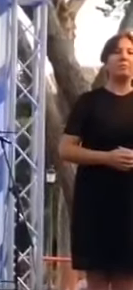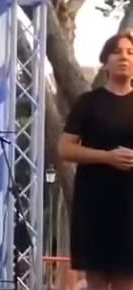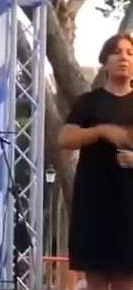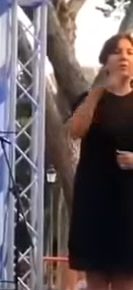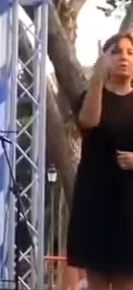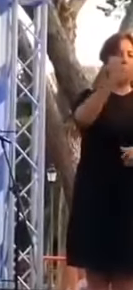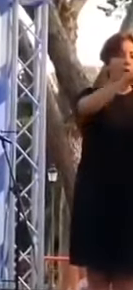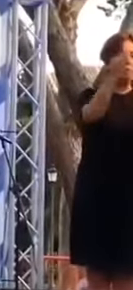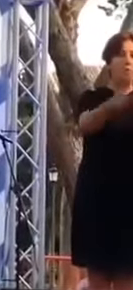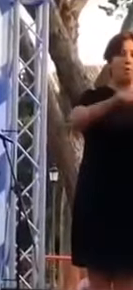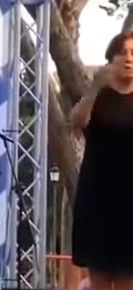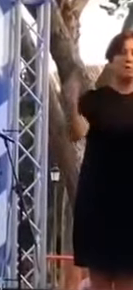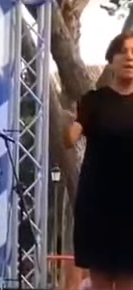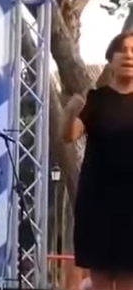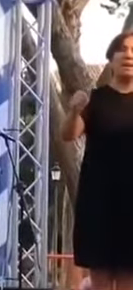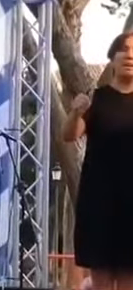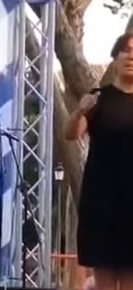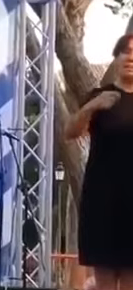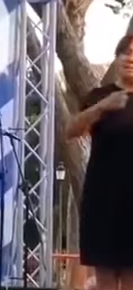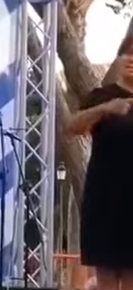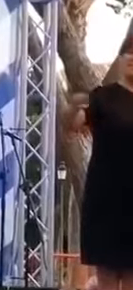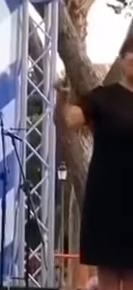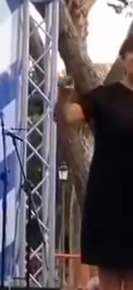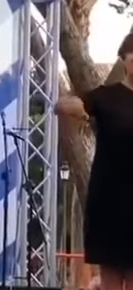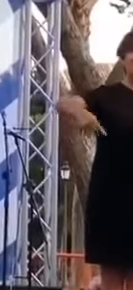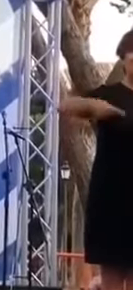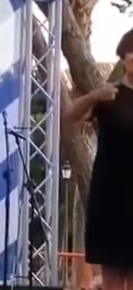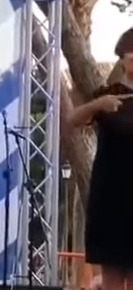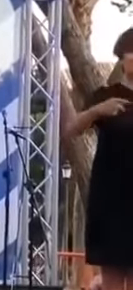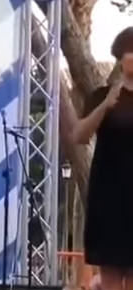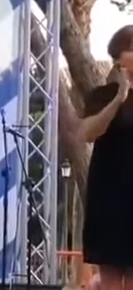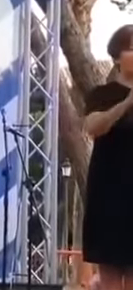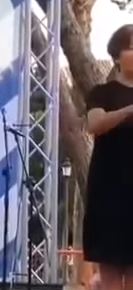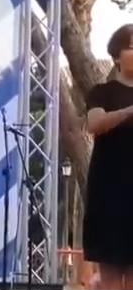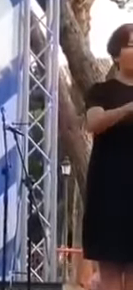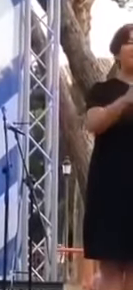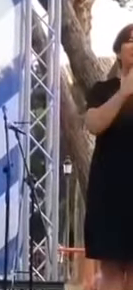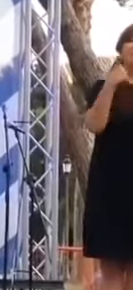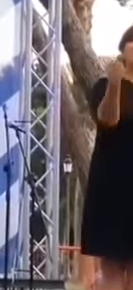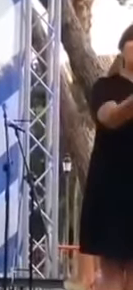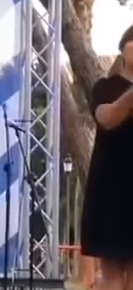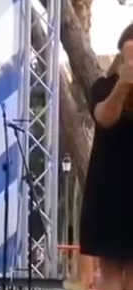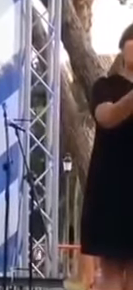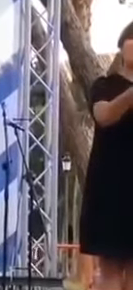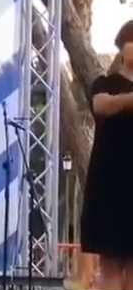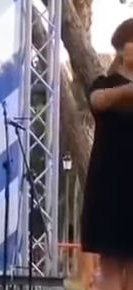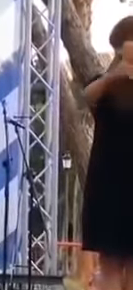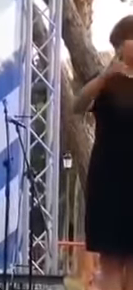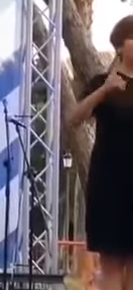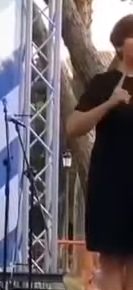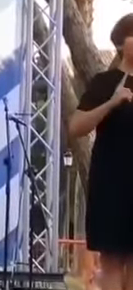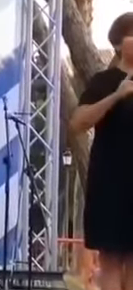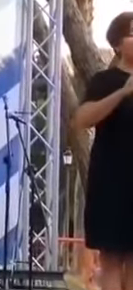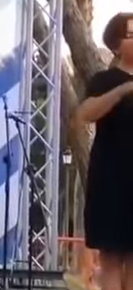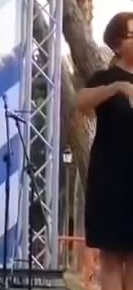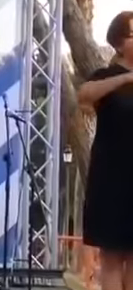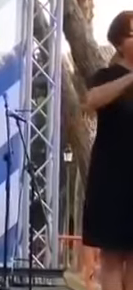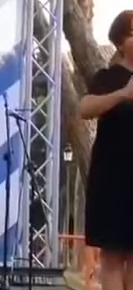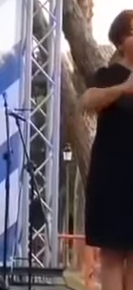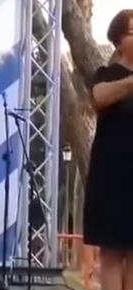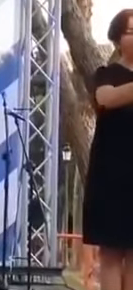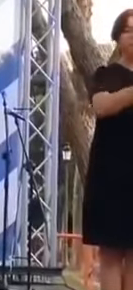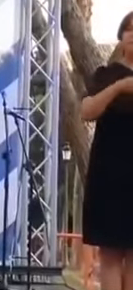Sono due modelli distinti e contrapposti. Da una parte quello che si occupa di difendere l'elite e